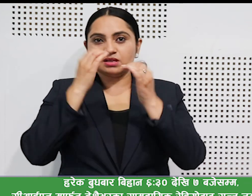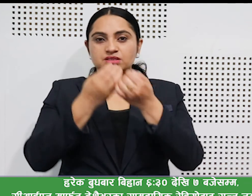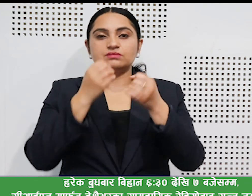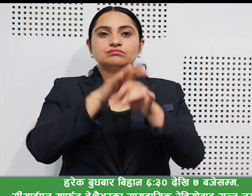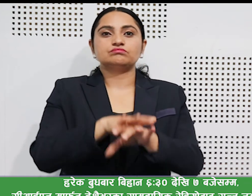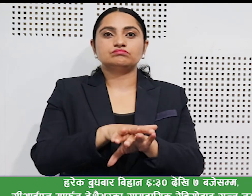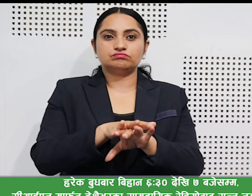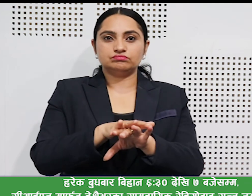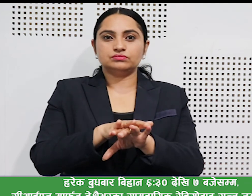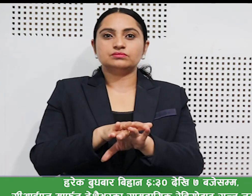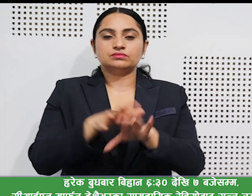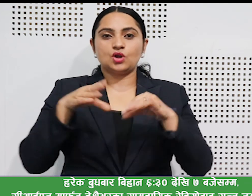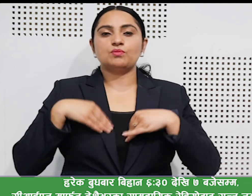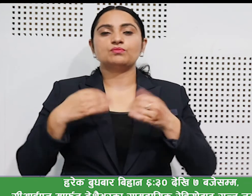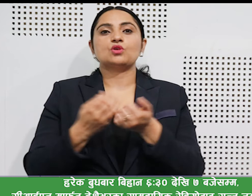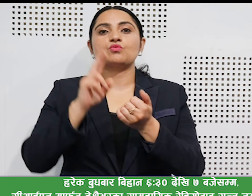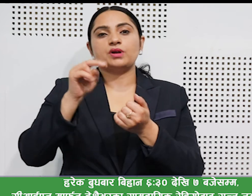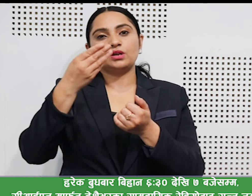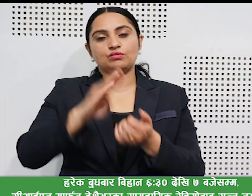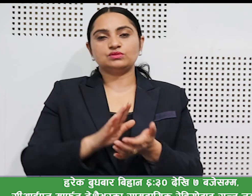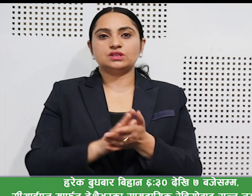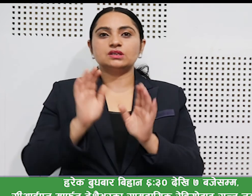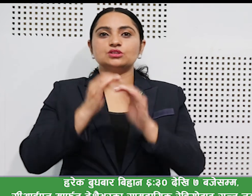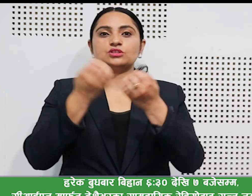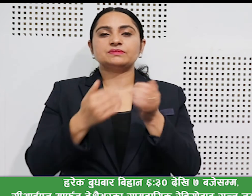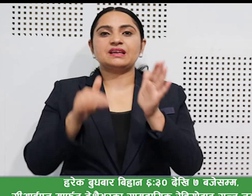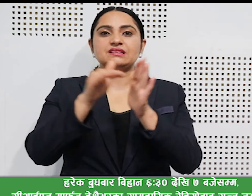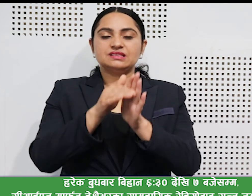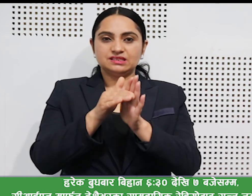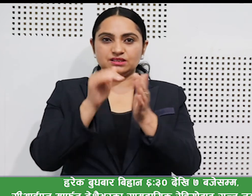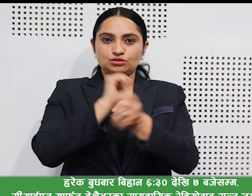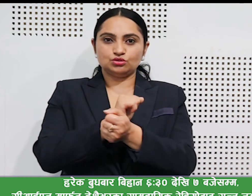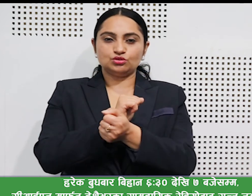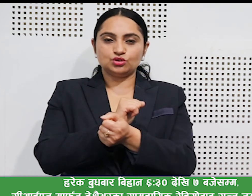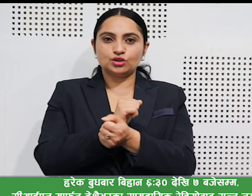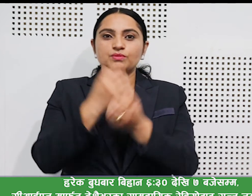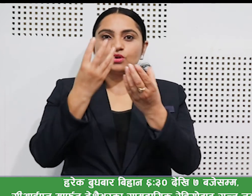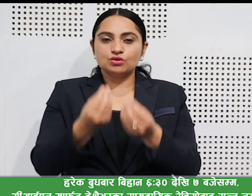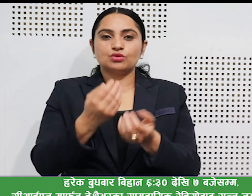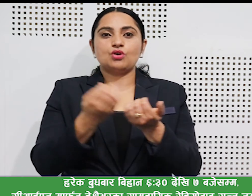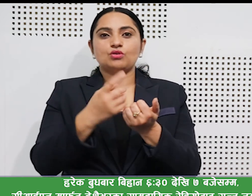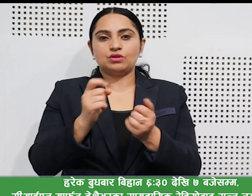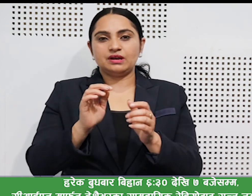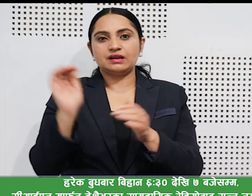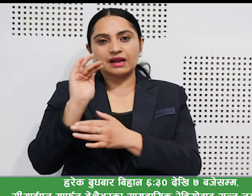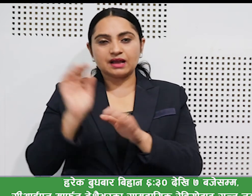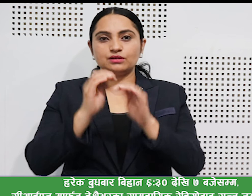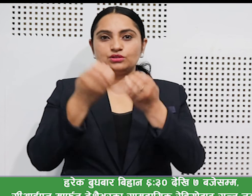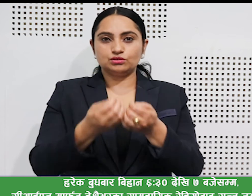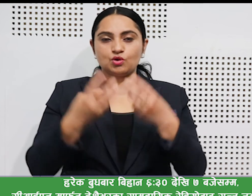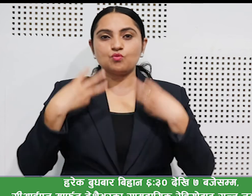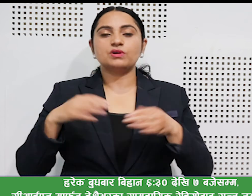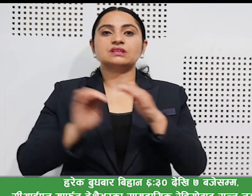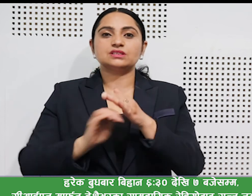समावेशीकरणको सिद्धान्त अवलम्बन गर्नुपर्ने हुन्छ। समुदाय स्तरको विपद जोखिम न्यूनीकरणका लागि नागरिक समूह, उपभोक्ता